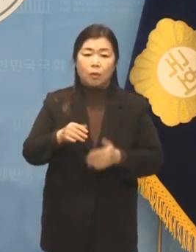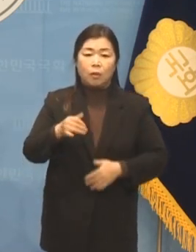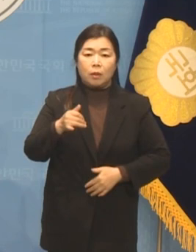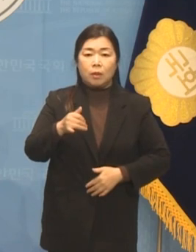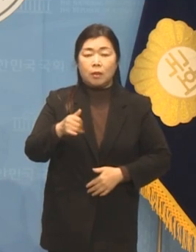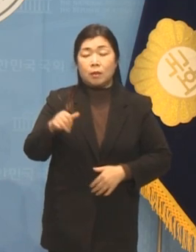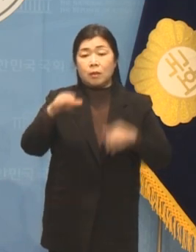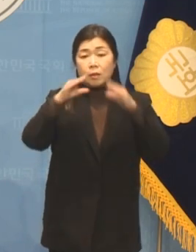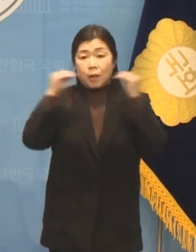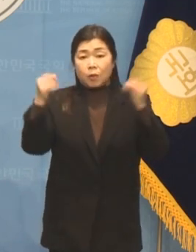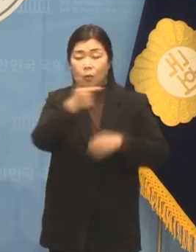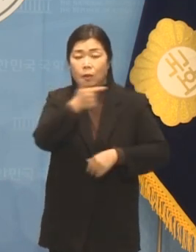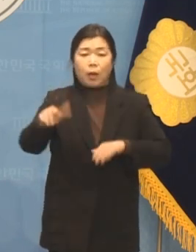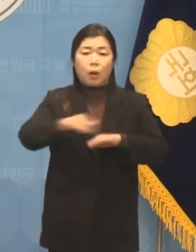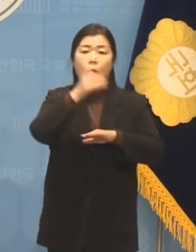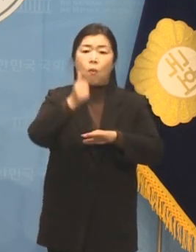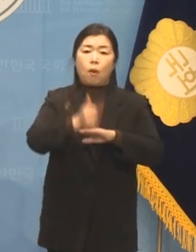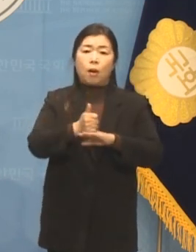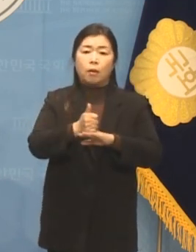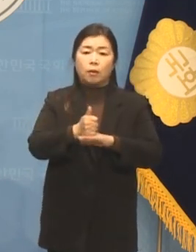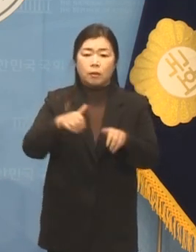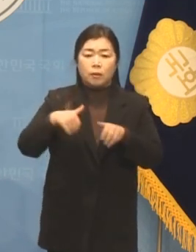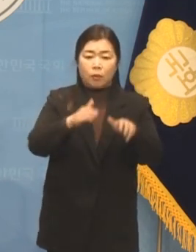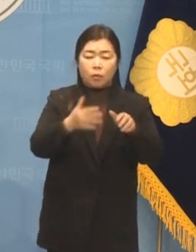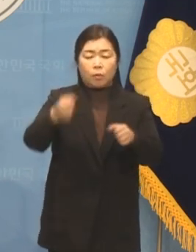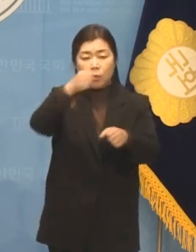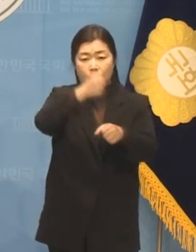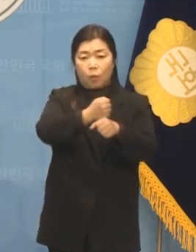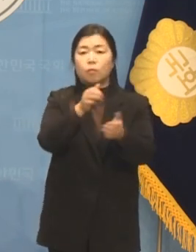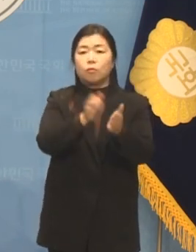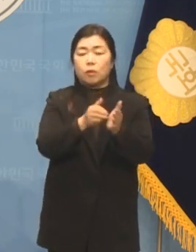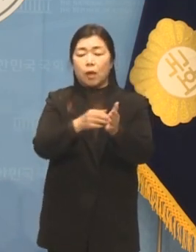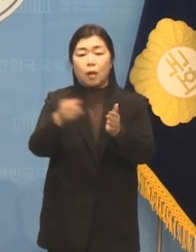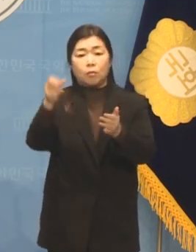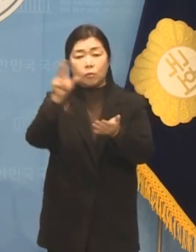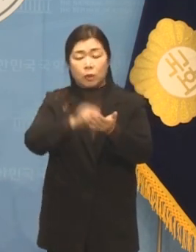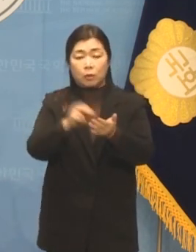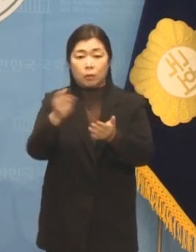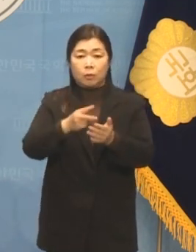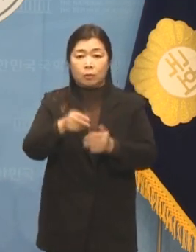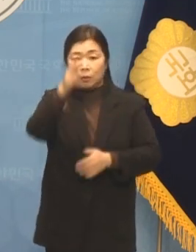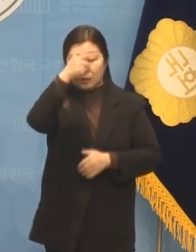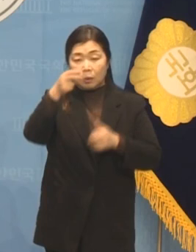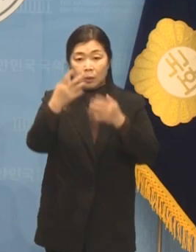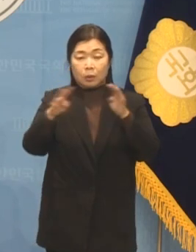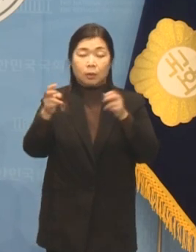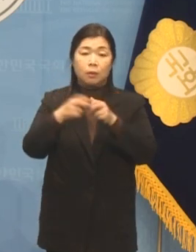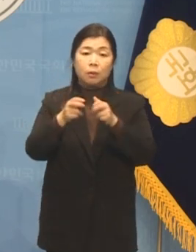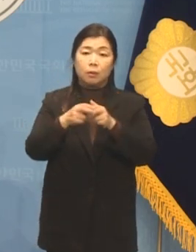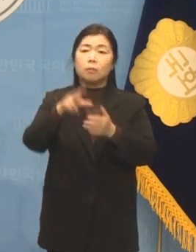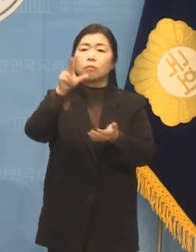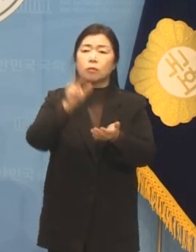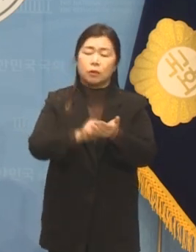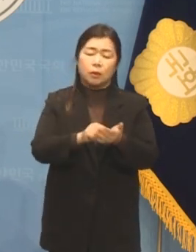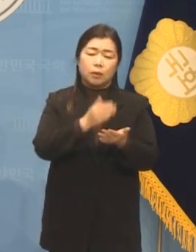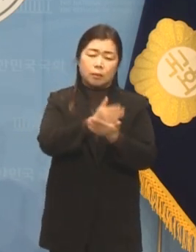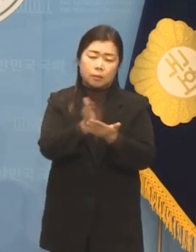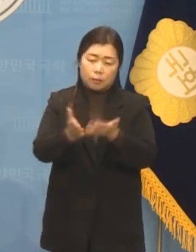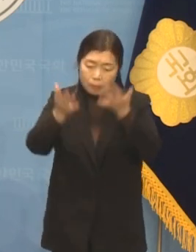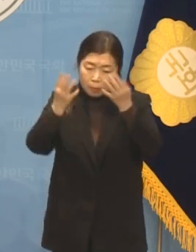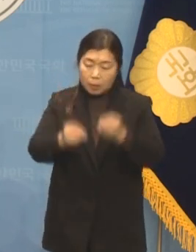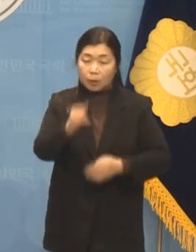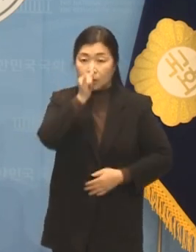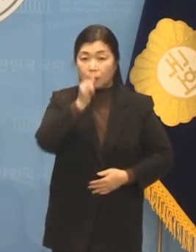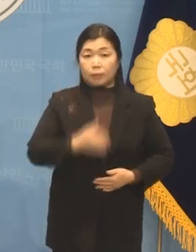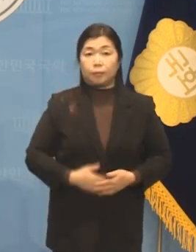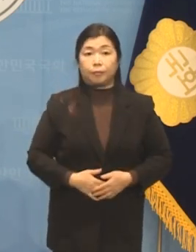세종대왕의 온양 행궁 복원 문제, 이 경찰 복원 건립 문제 등 하고 싶은 일들이 더 많이 산적해 있습니다.